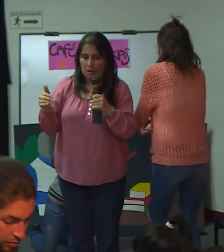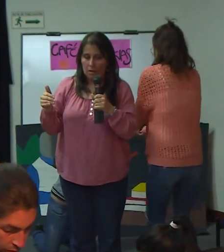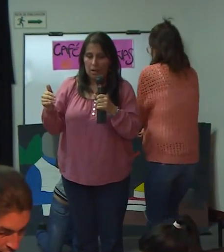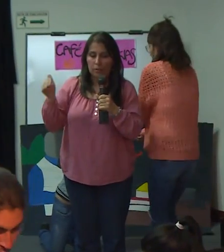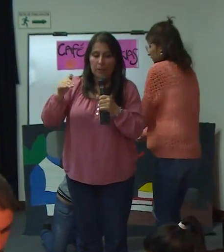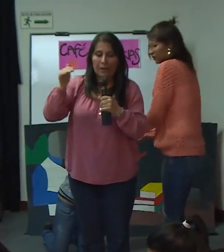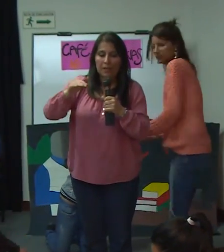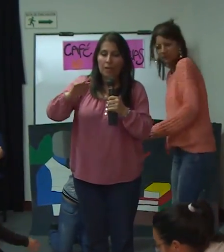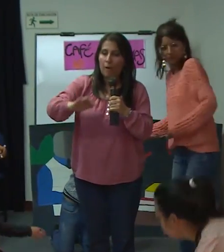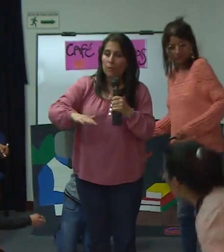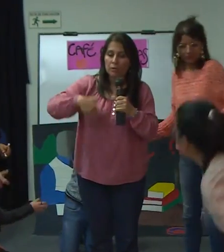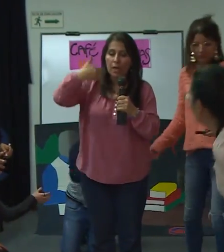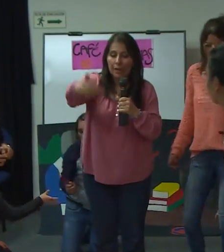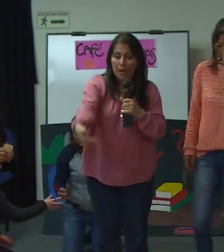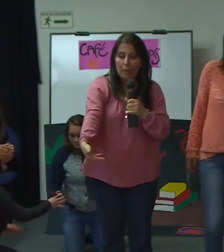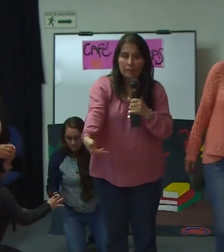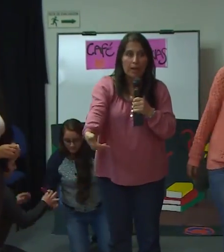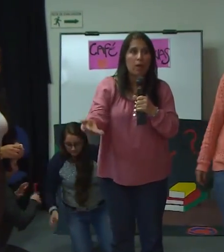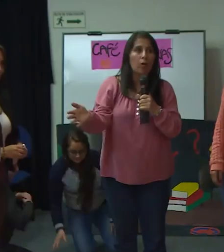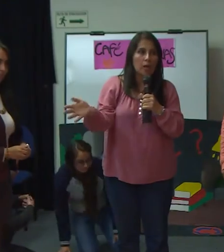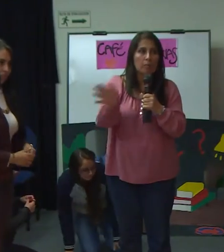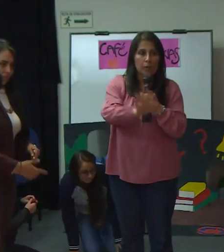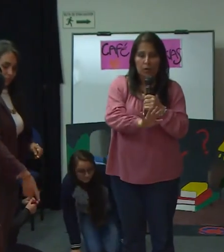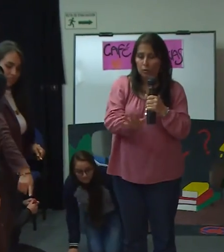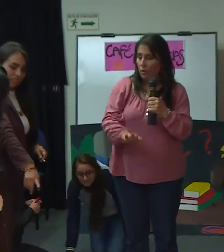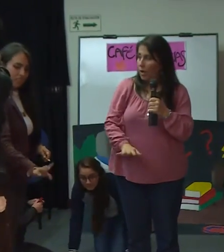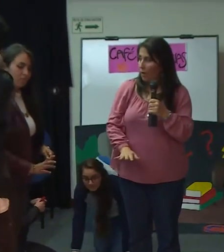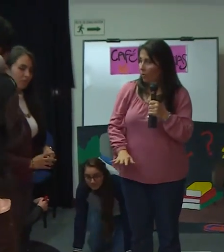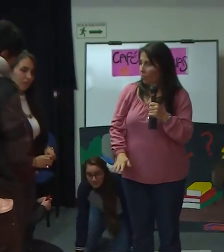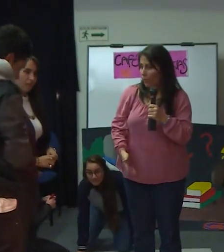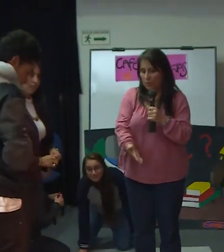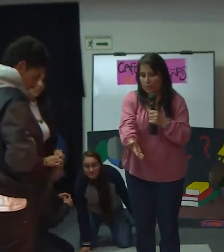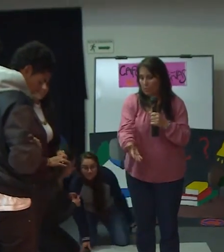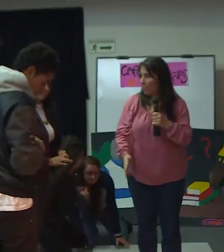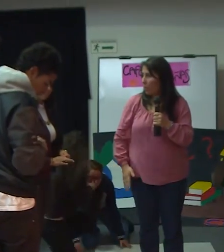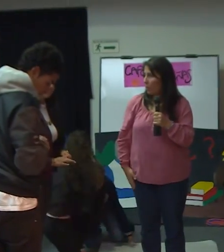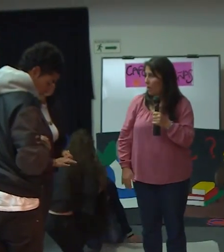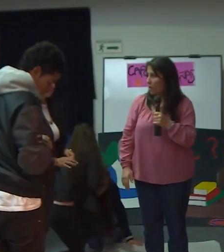La otra parte le vamos a dar la vuelta a la hoja y por el otro lado, pero esa sirve por ambos lados.